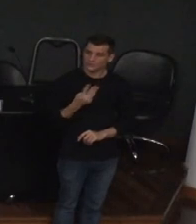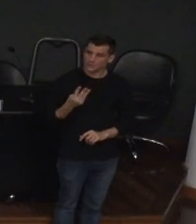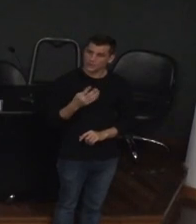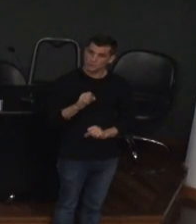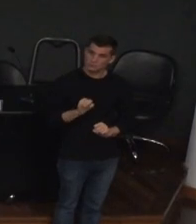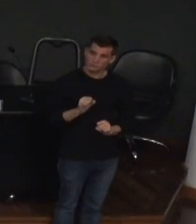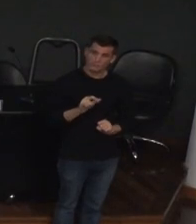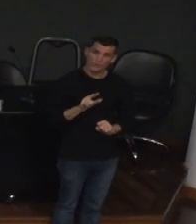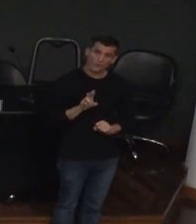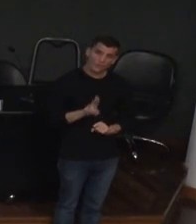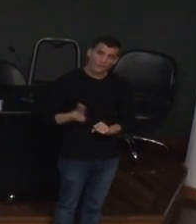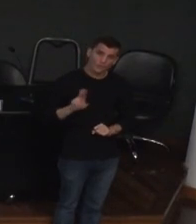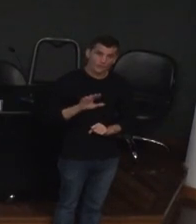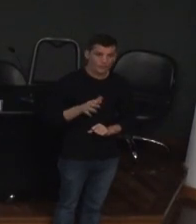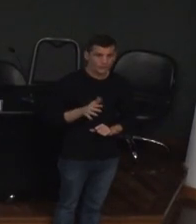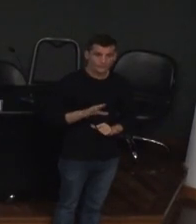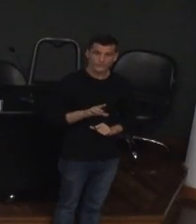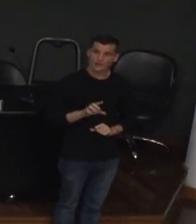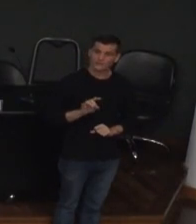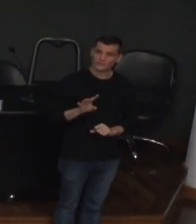dispensa, né?